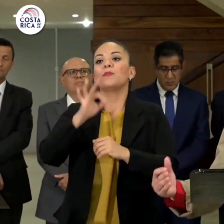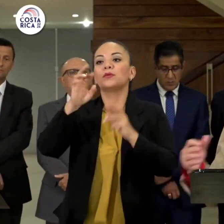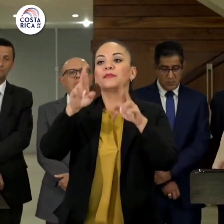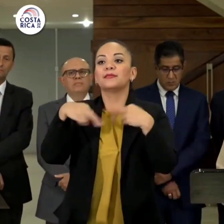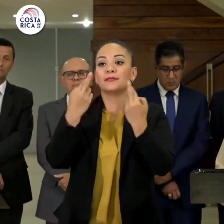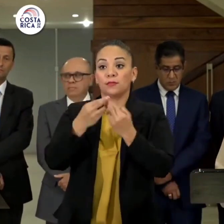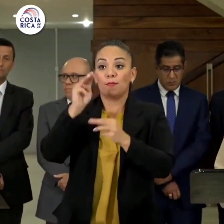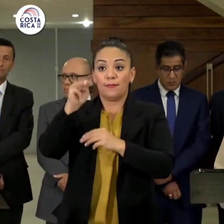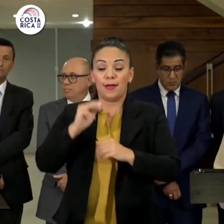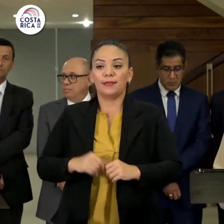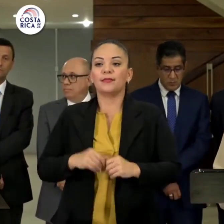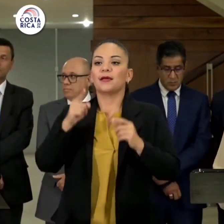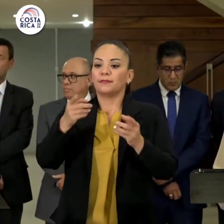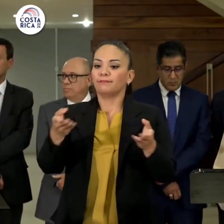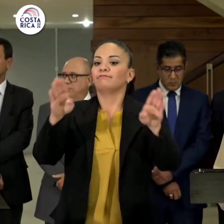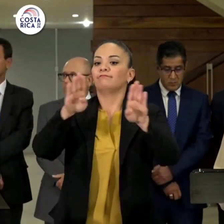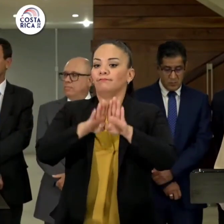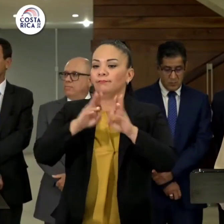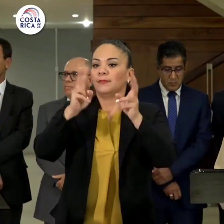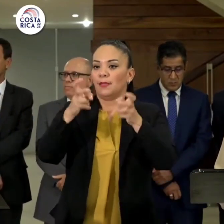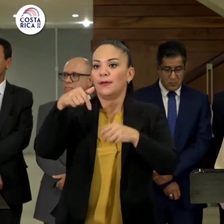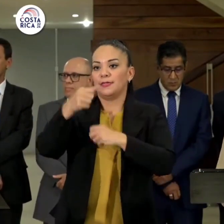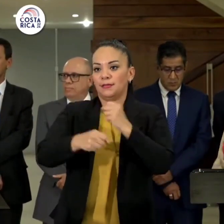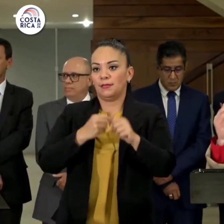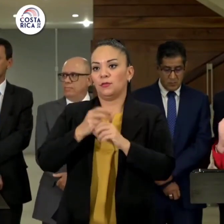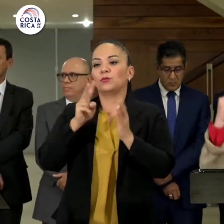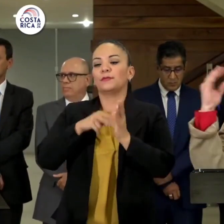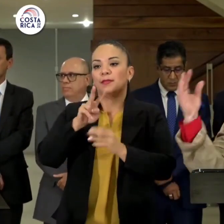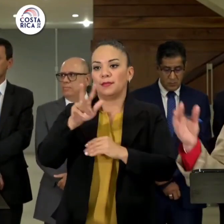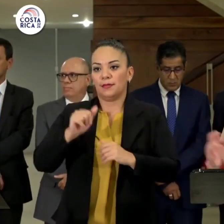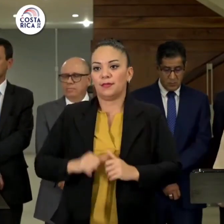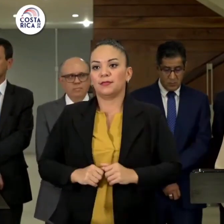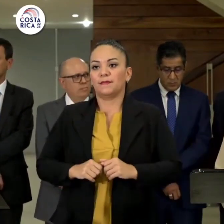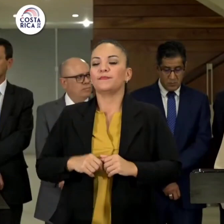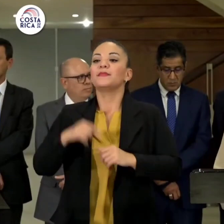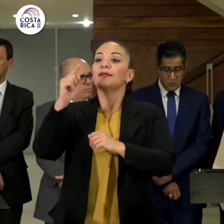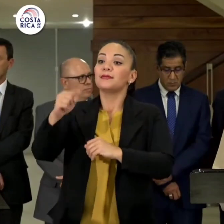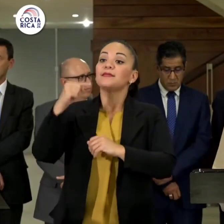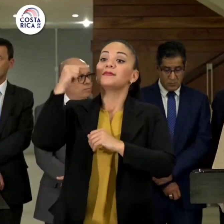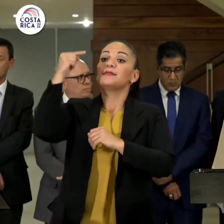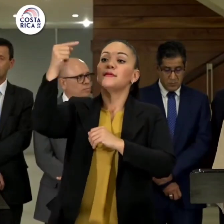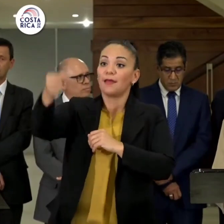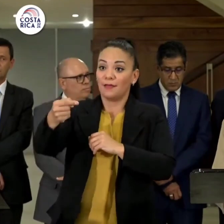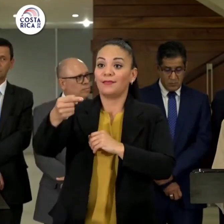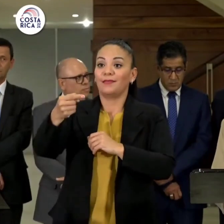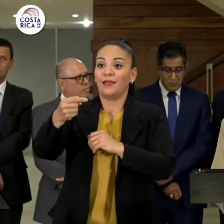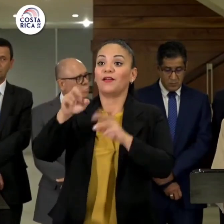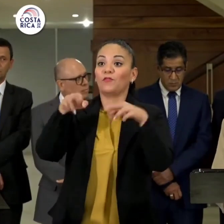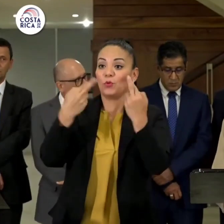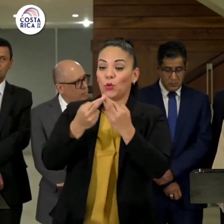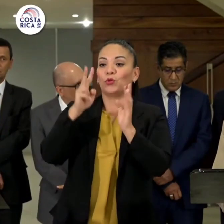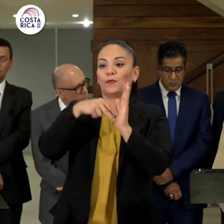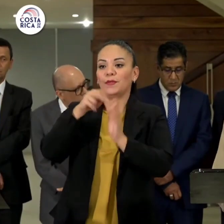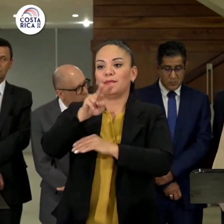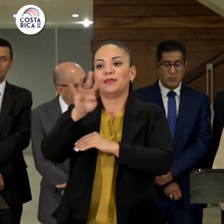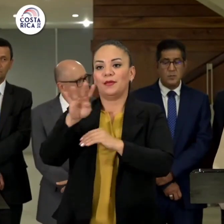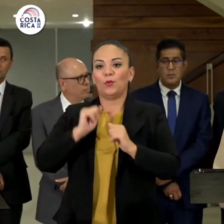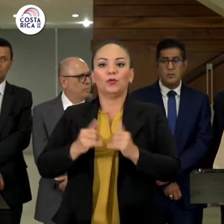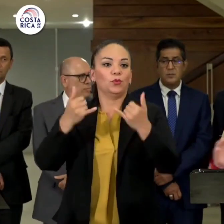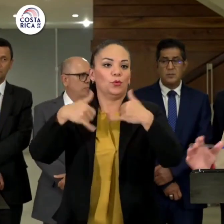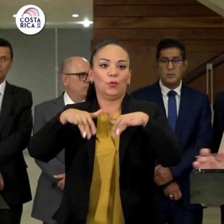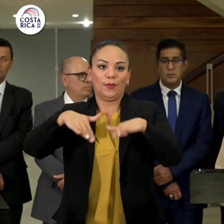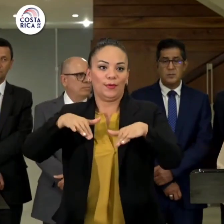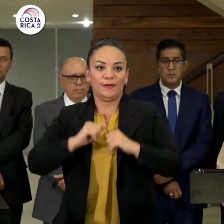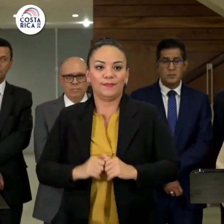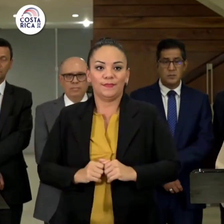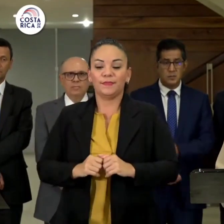sesión todavía es para cerrar la discusión sobre 2023 y ya la siguiente va a ser para el 2024. Entonces, hasta